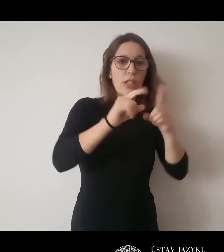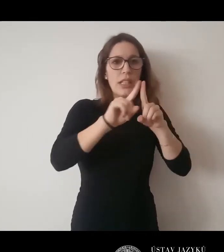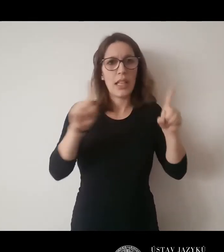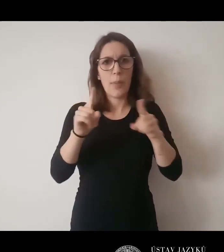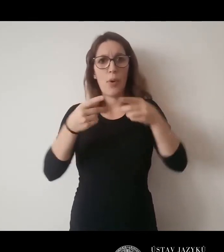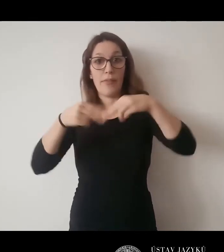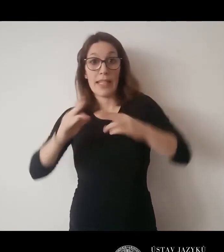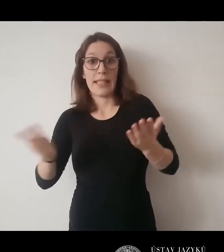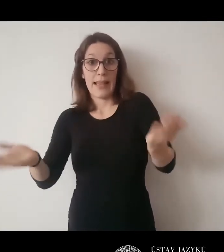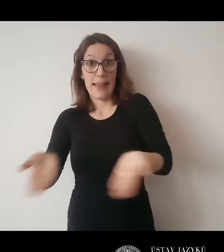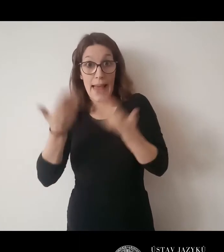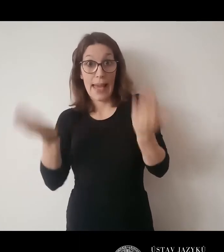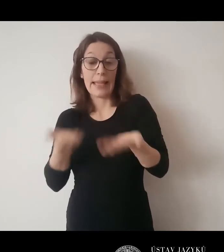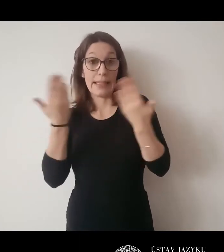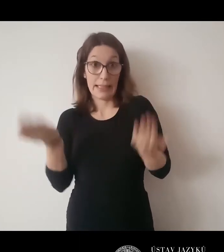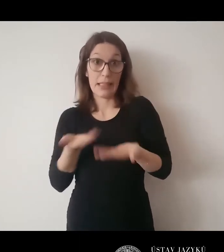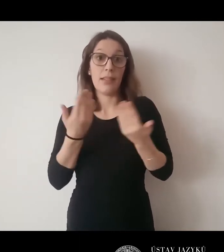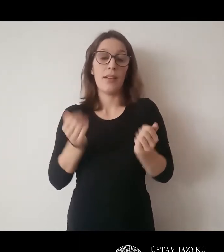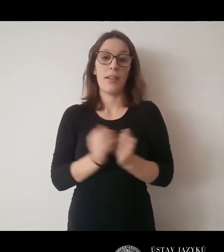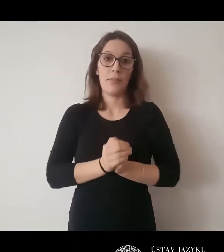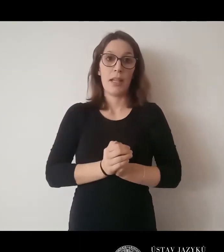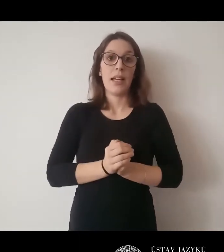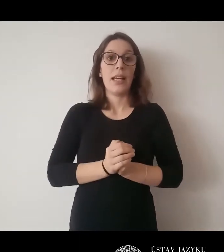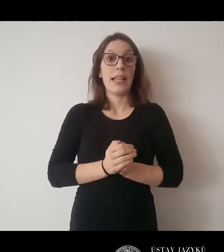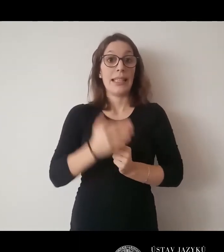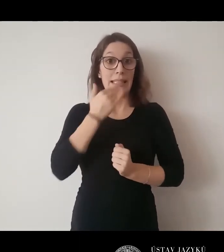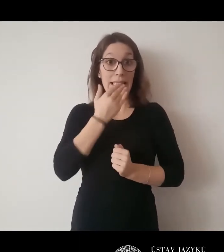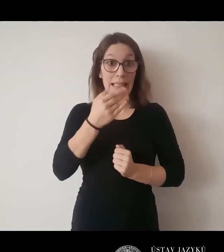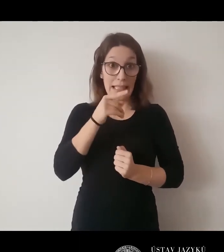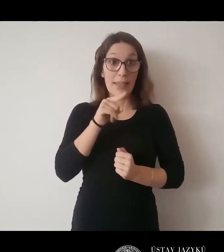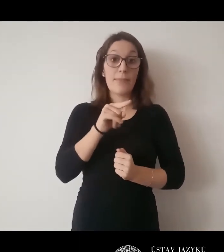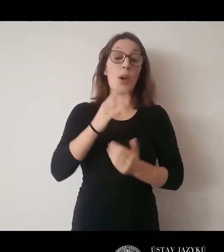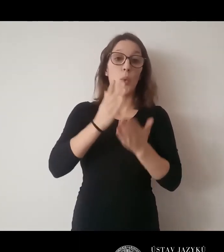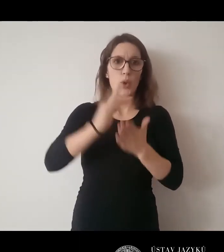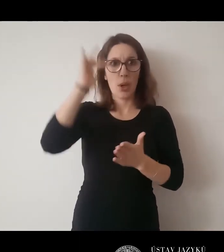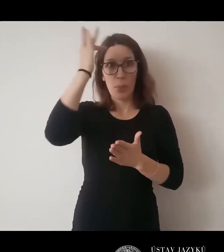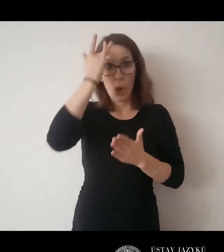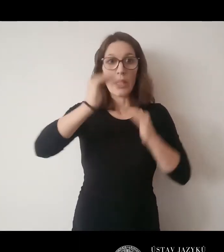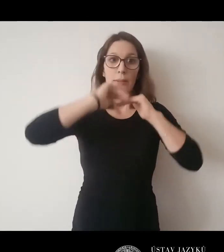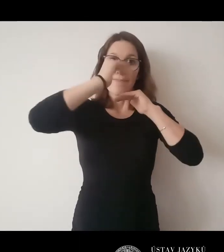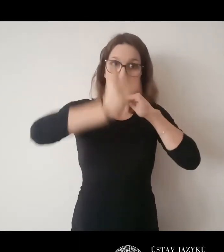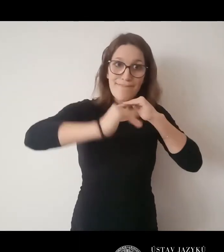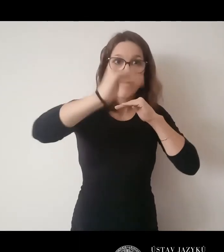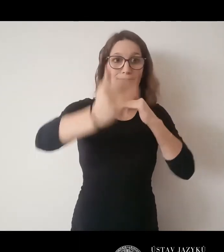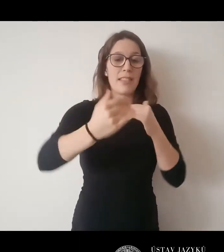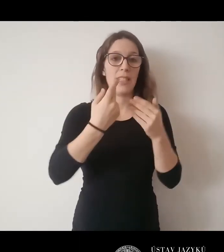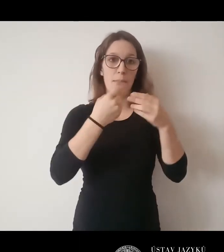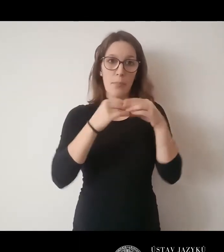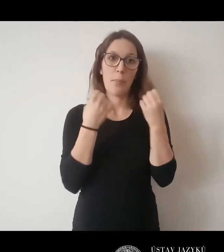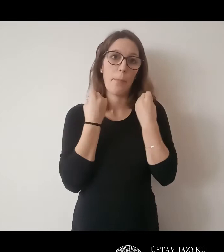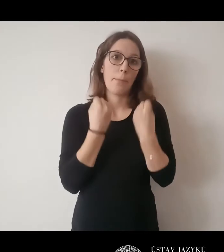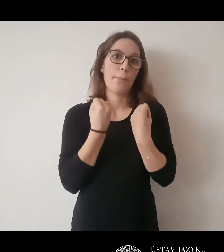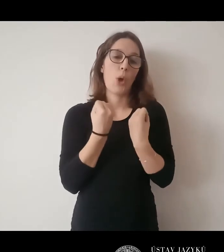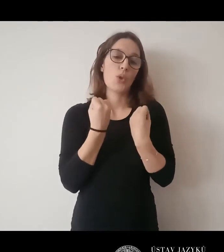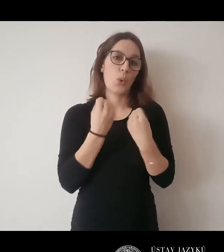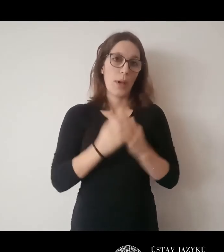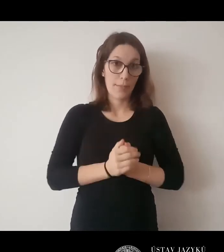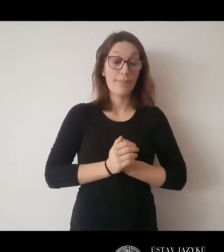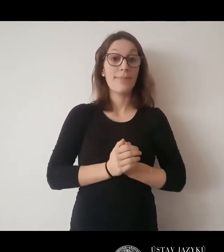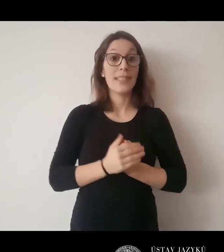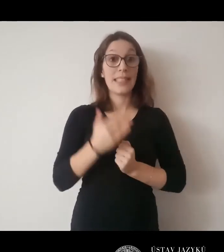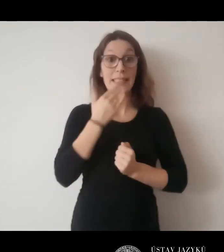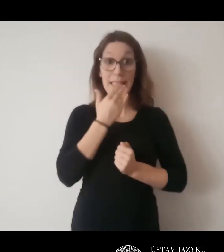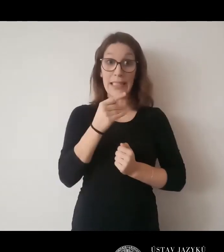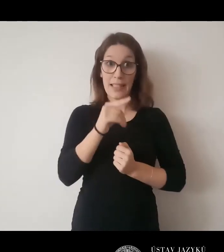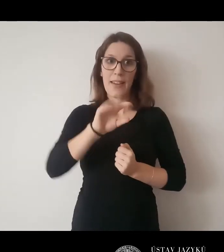pravidelného tréninku on posiluje ty mozkové vlny, ty frekvence. A pak teda na základě celého toho procesu může dojít k nějakému